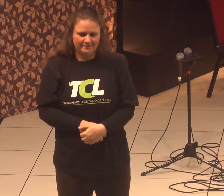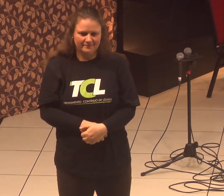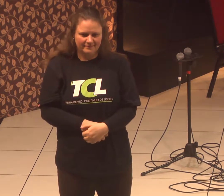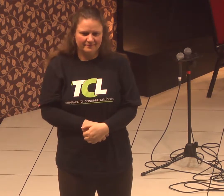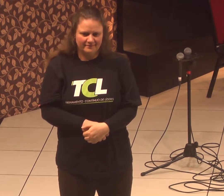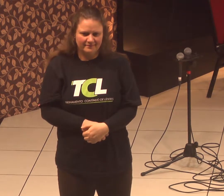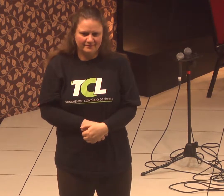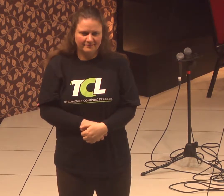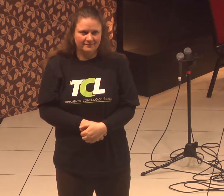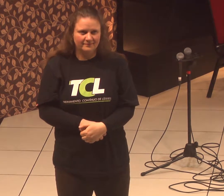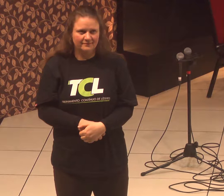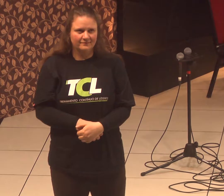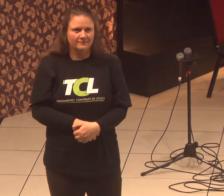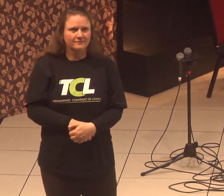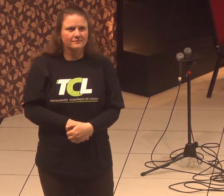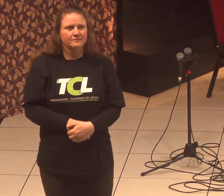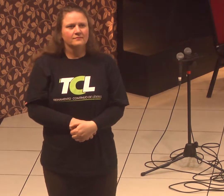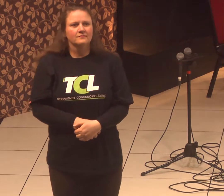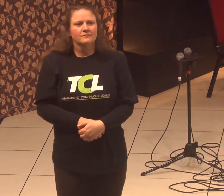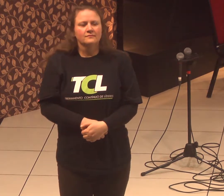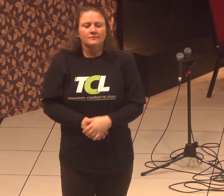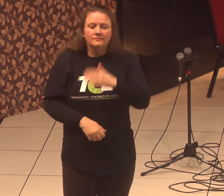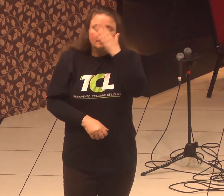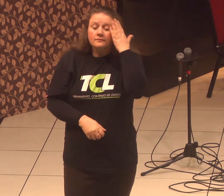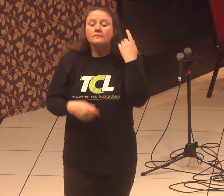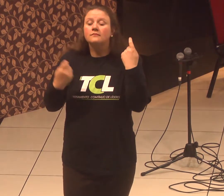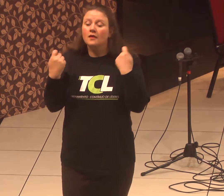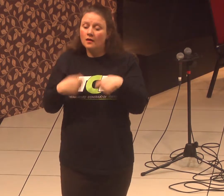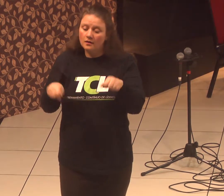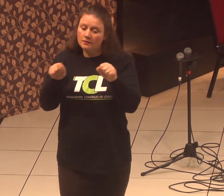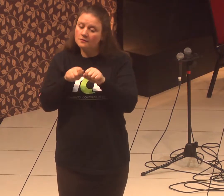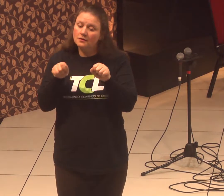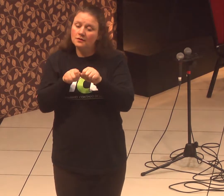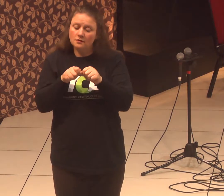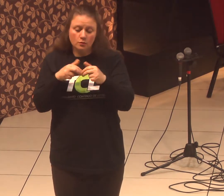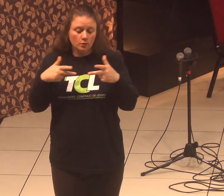Certo? Uma ação de fé.